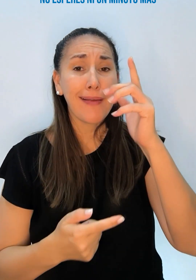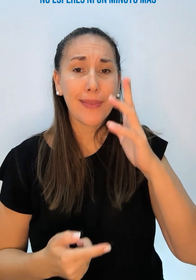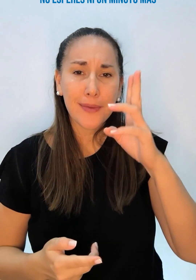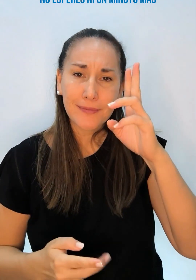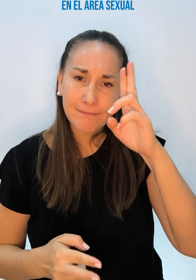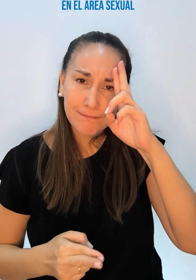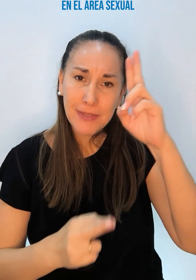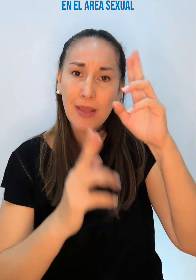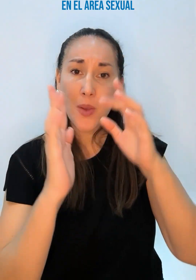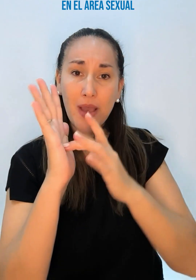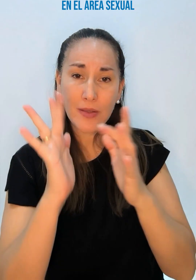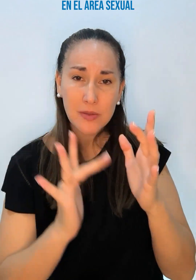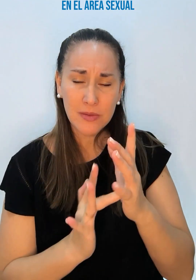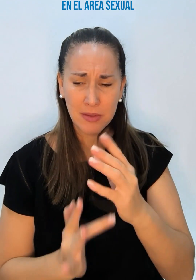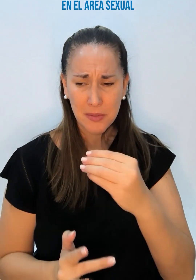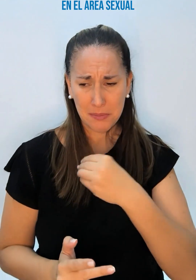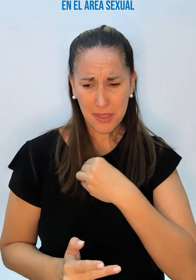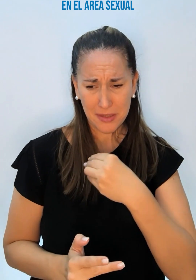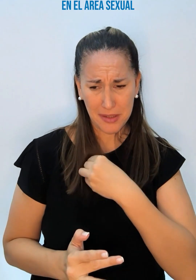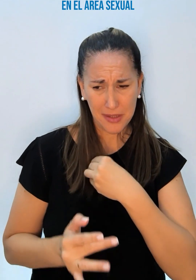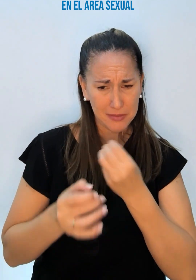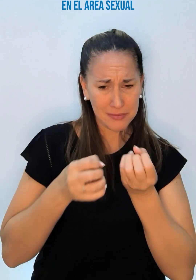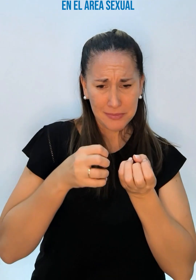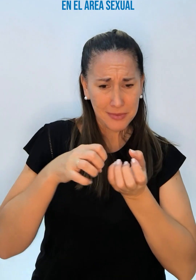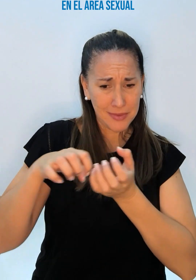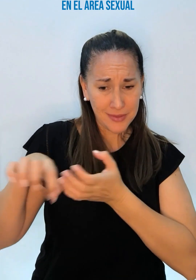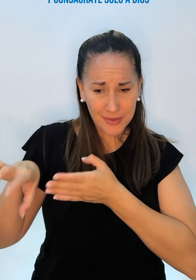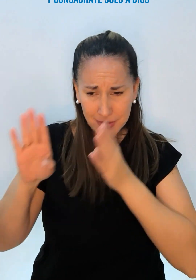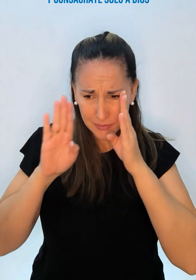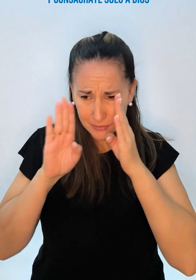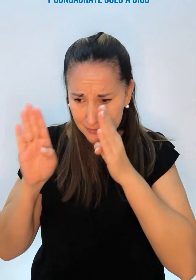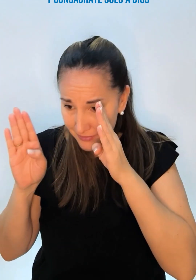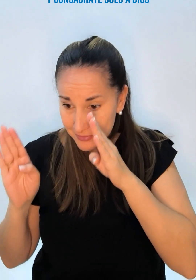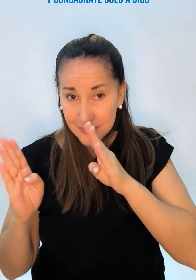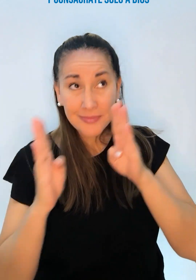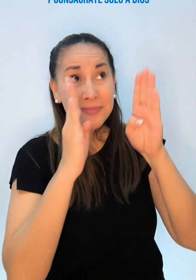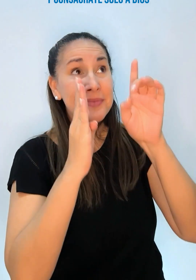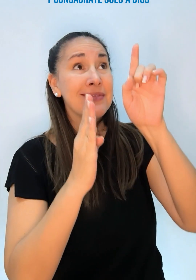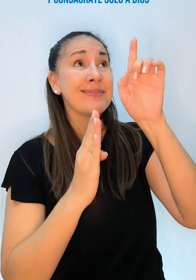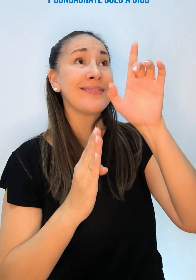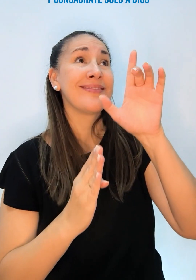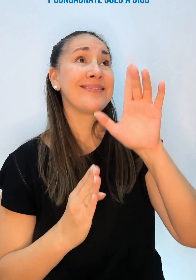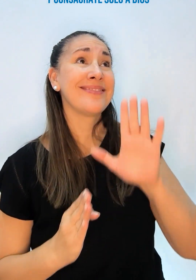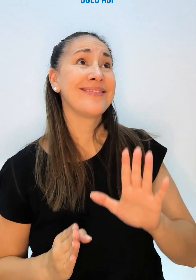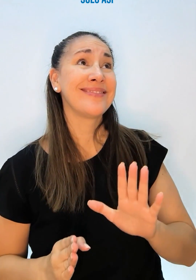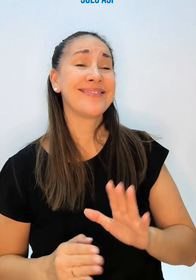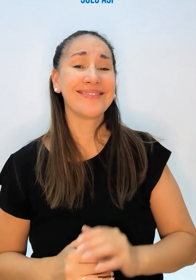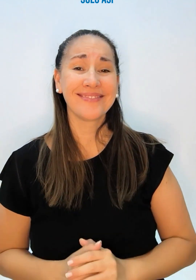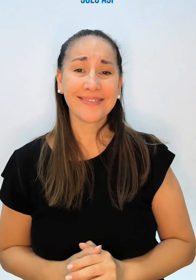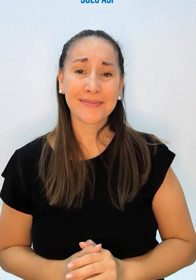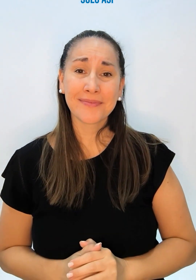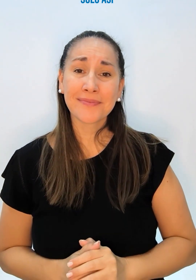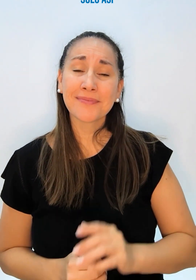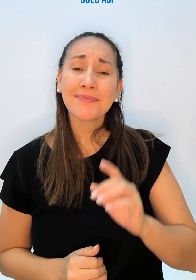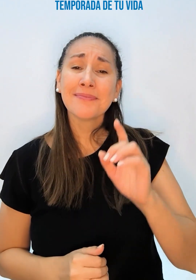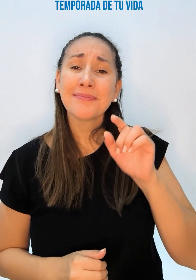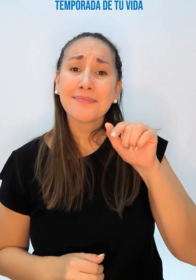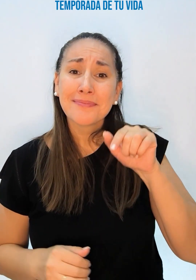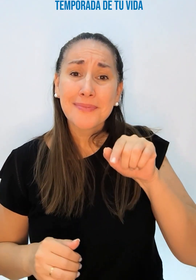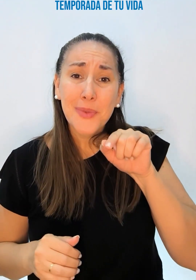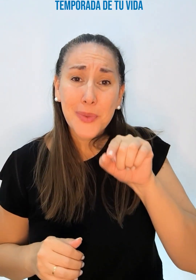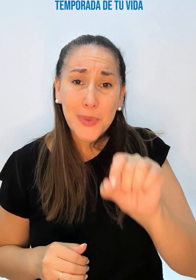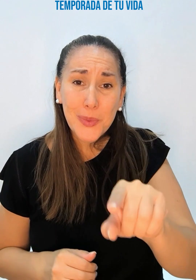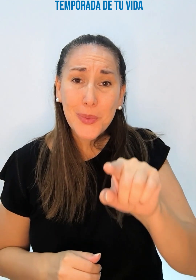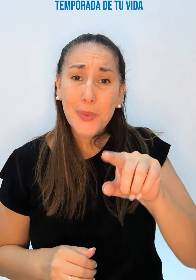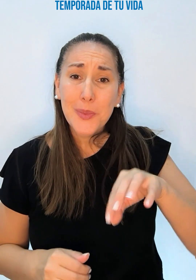ni un minuto más. Aléjate de todo pecado en el área sexual y conságrate solo a Dios. Solo así, sí,